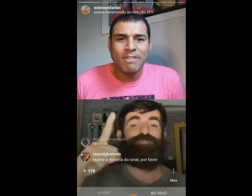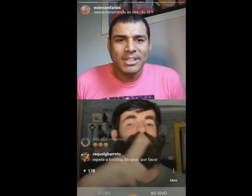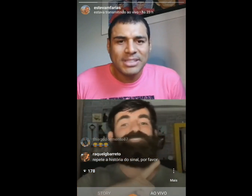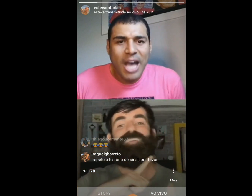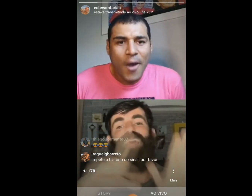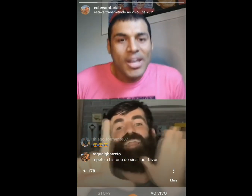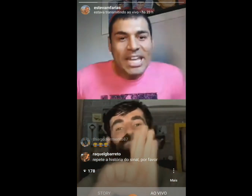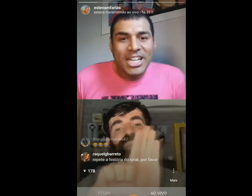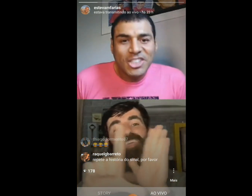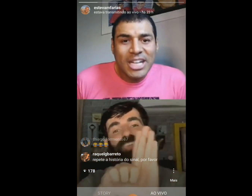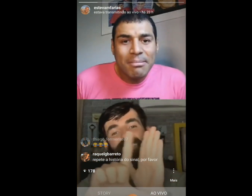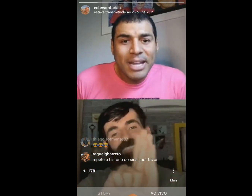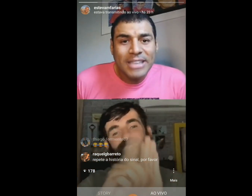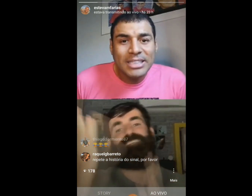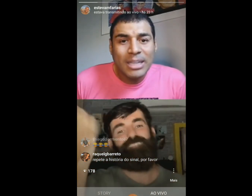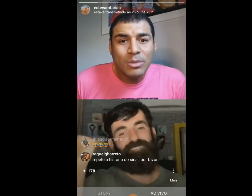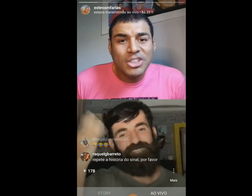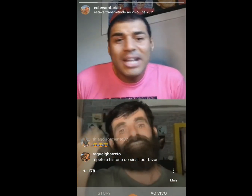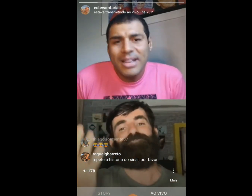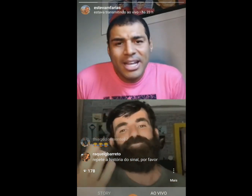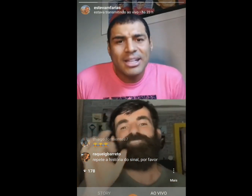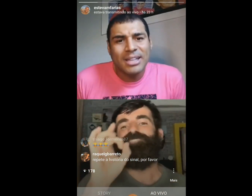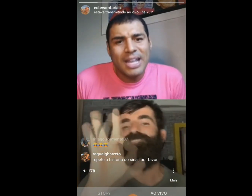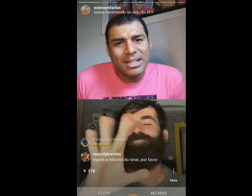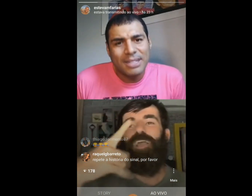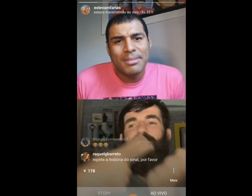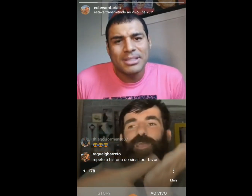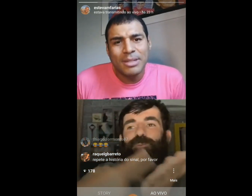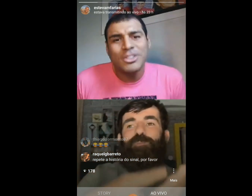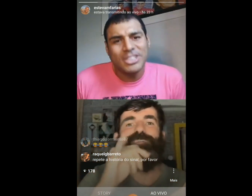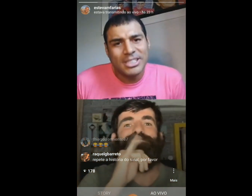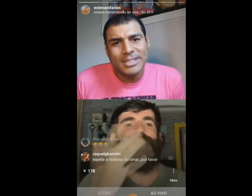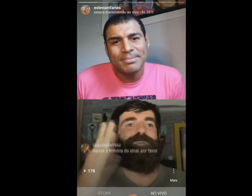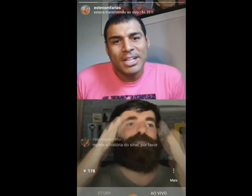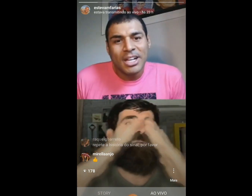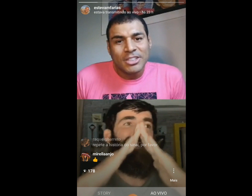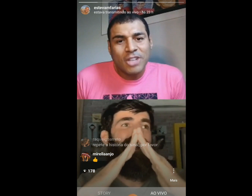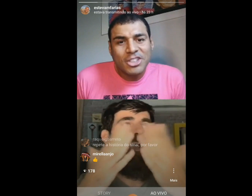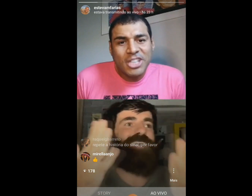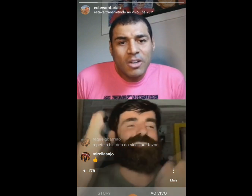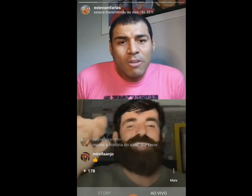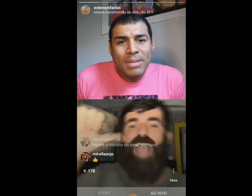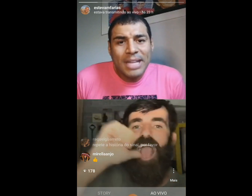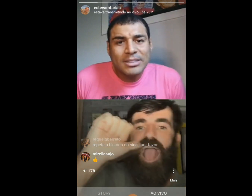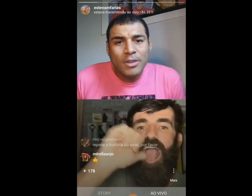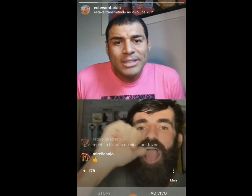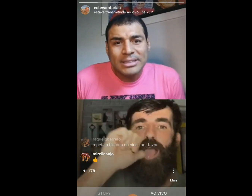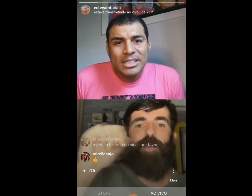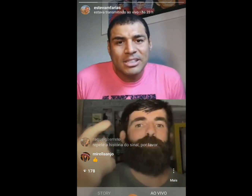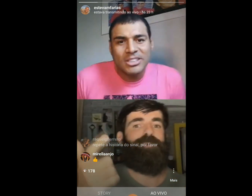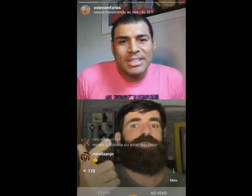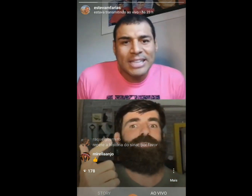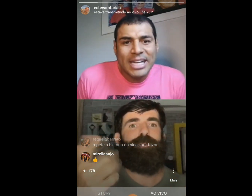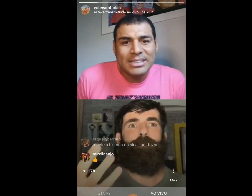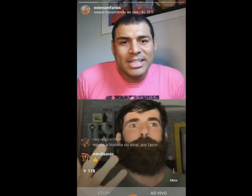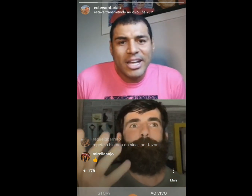a lei da Libras, né? Era combinado o quê? Sinais caseiros, assim como bebê. Eram